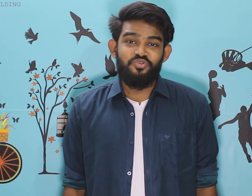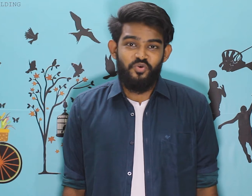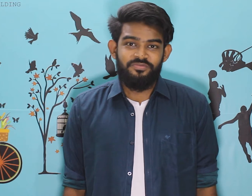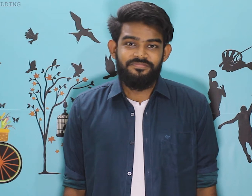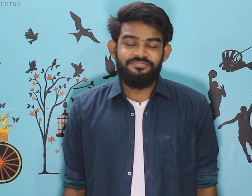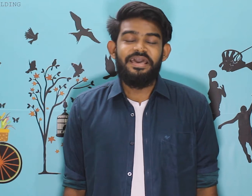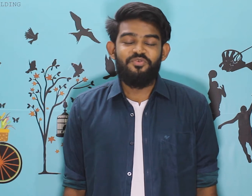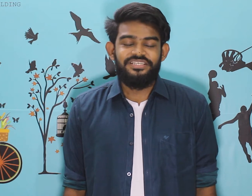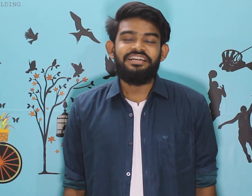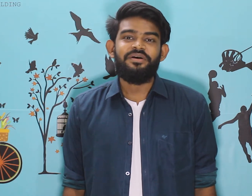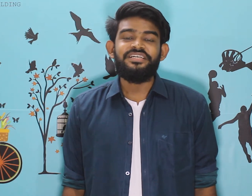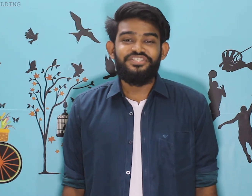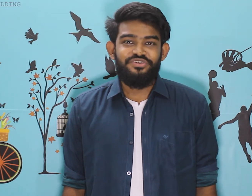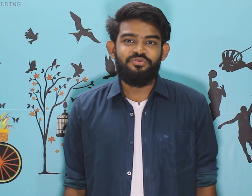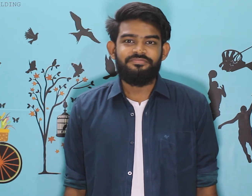করুন এবং ইশারা ভাষা শিখুন।